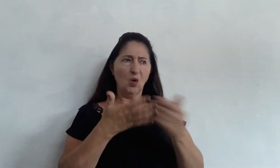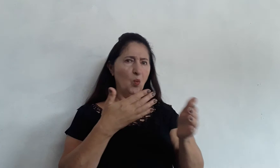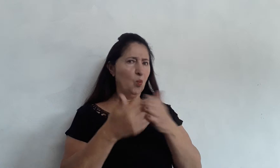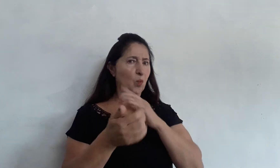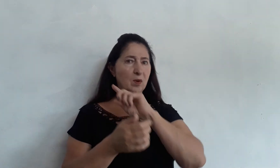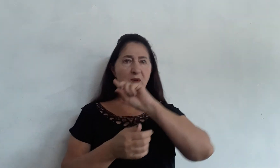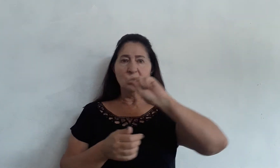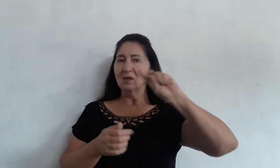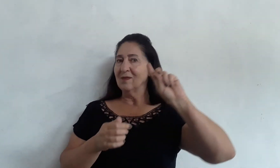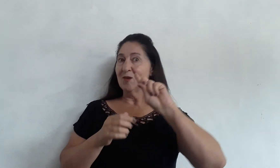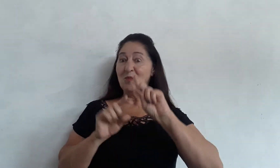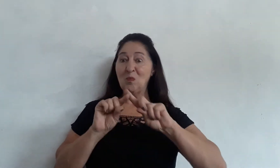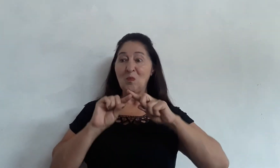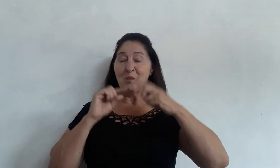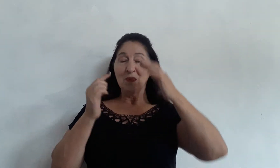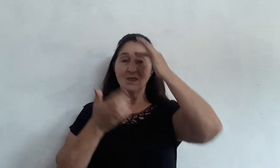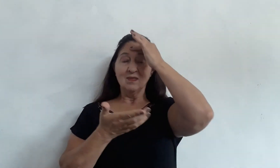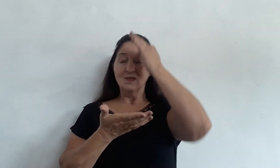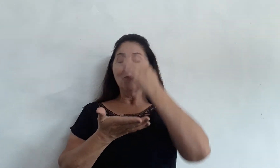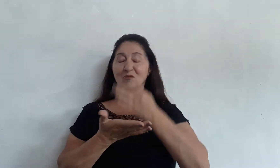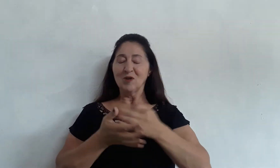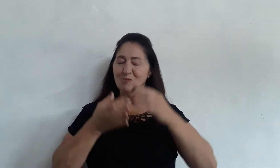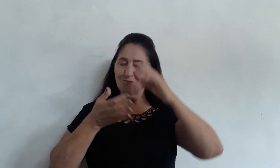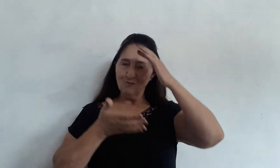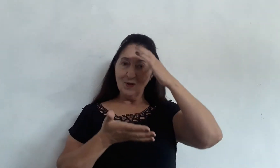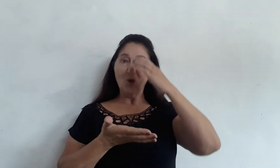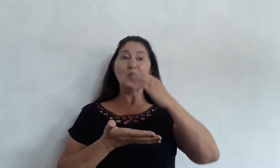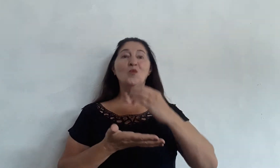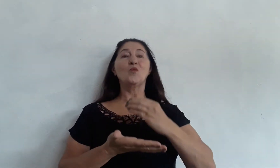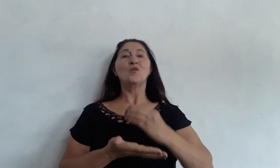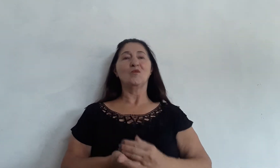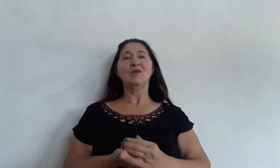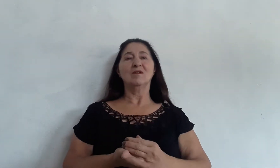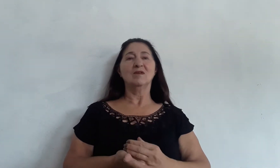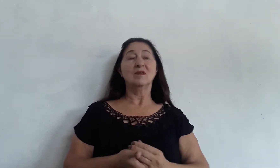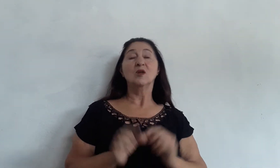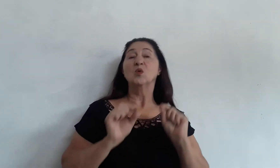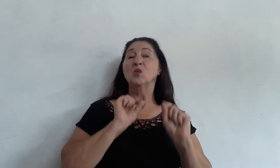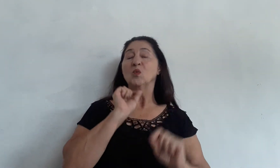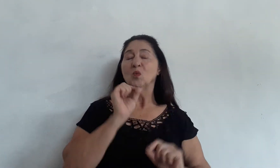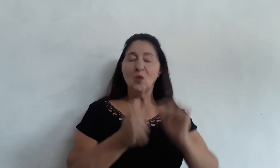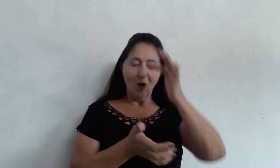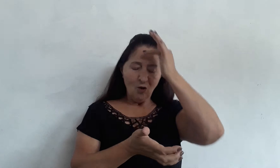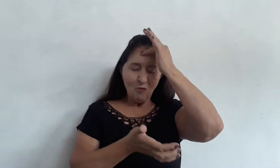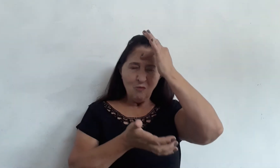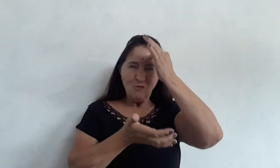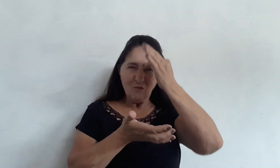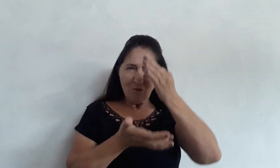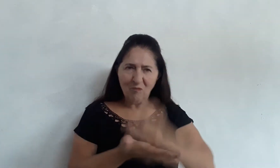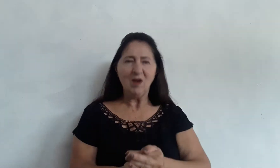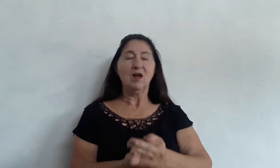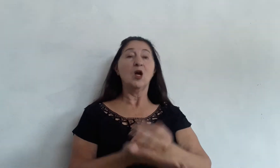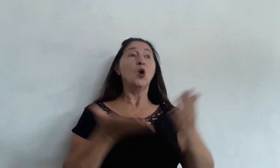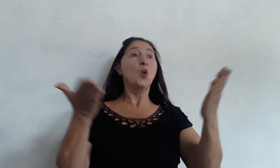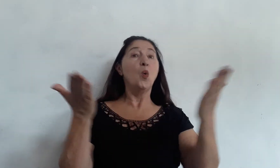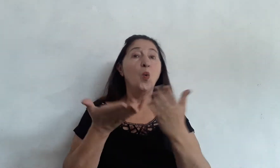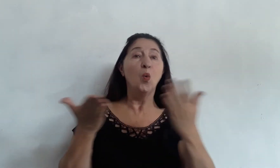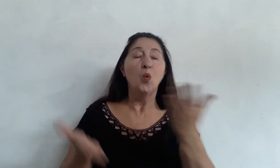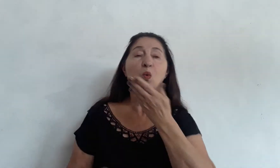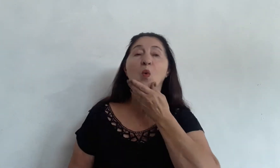uma fé confiante. Aquela fé que o pai desse menino hoje pede para Jesus,